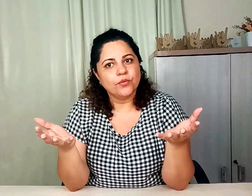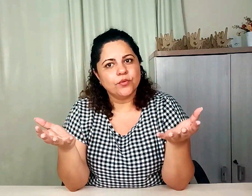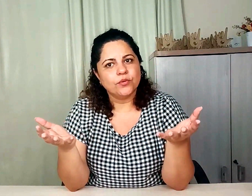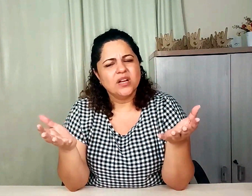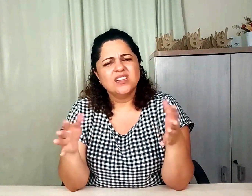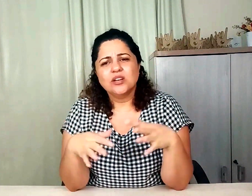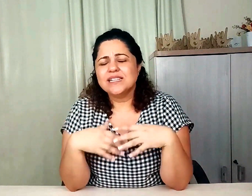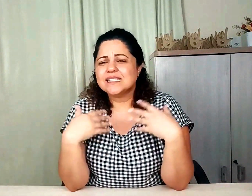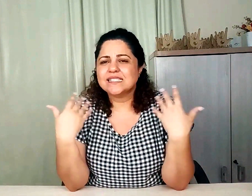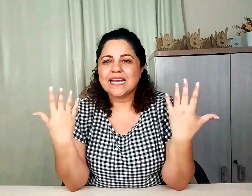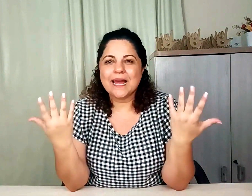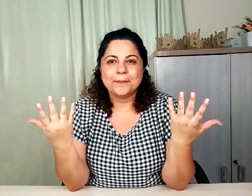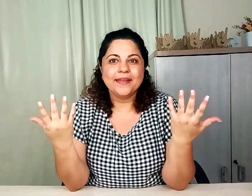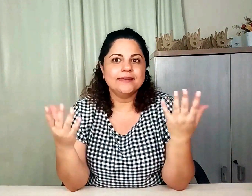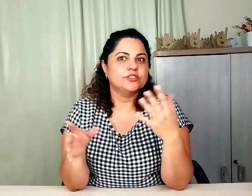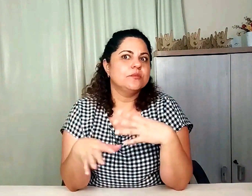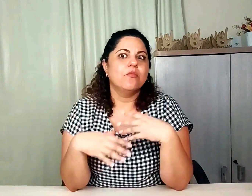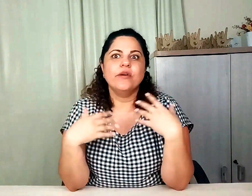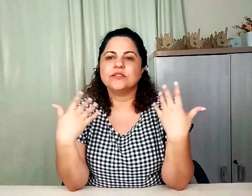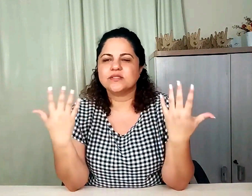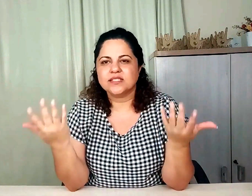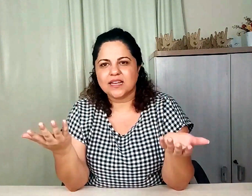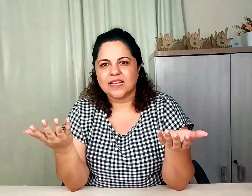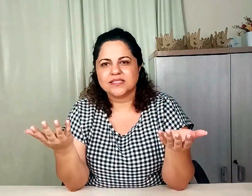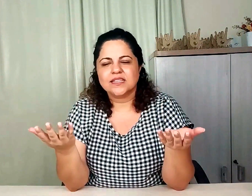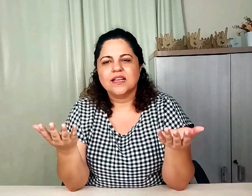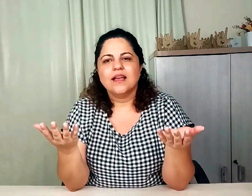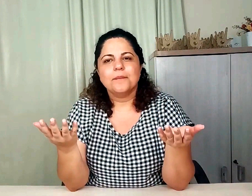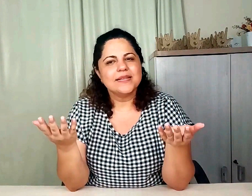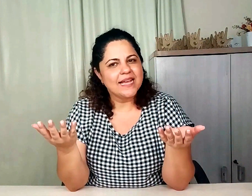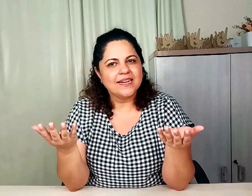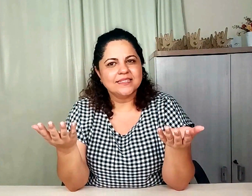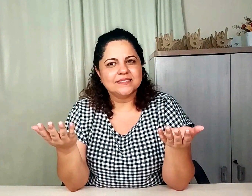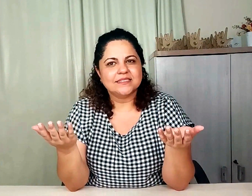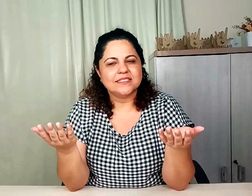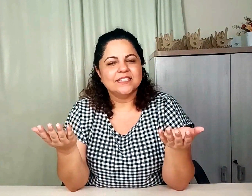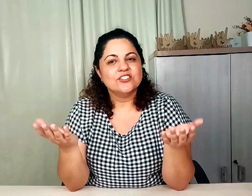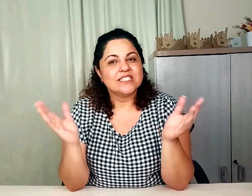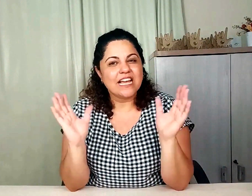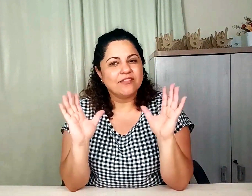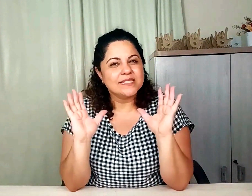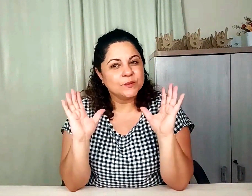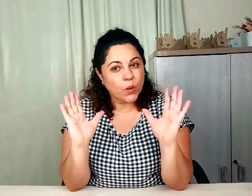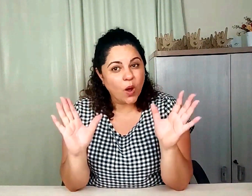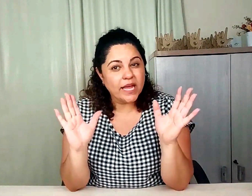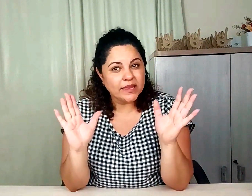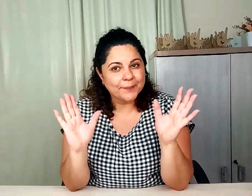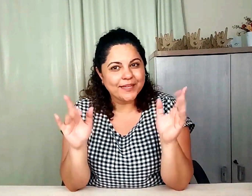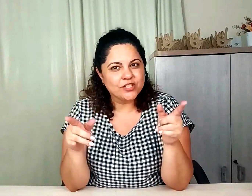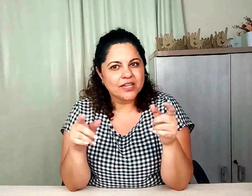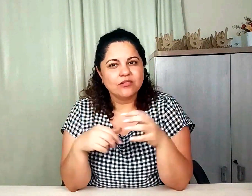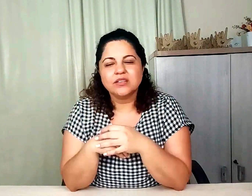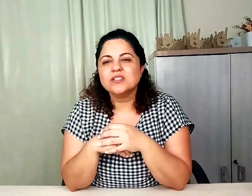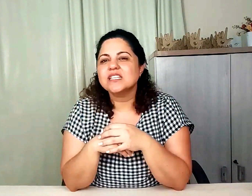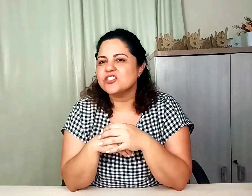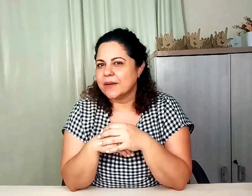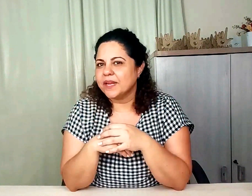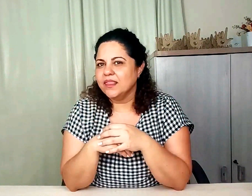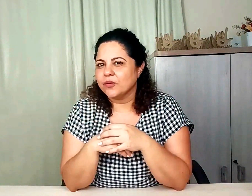pouco, não necessariamente muitos sinais, mas garanta de estar fazendo corretamente aquilo que você já aprendeu.